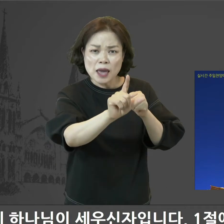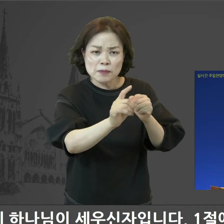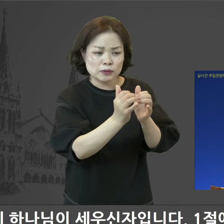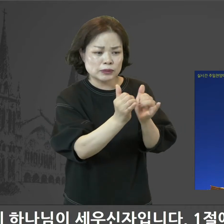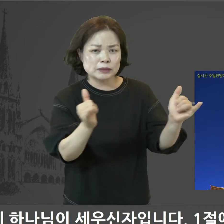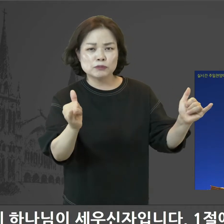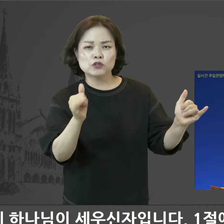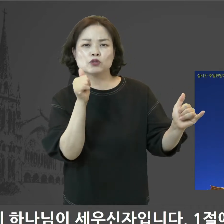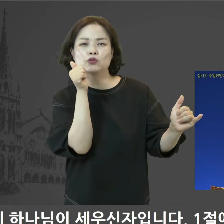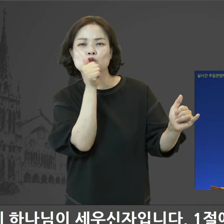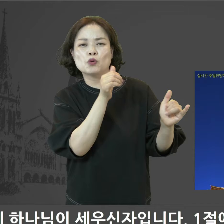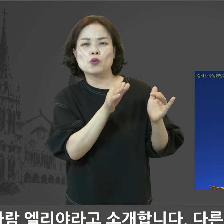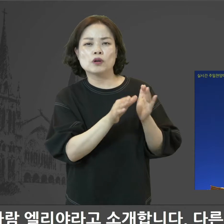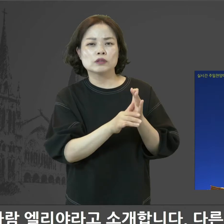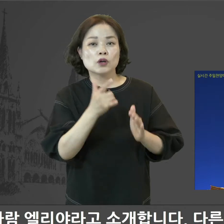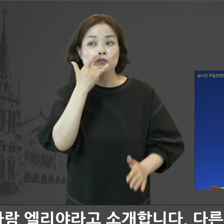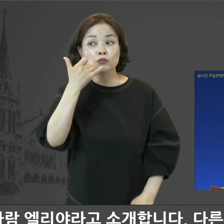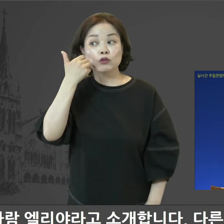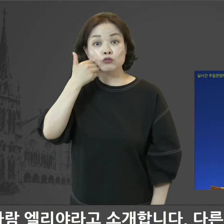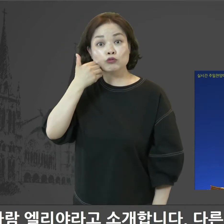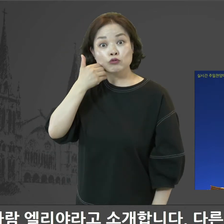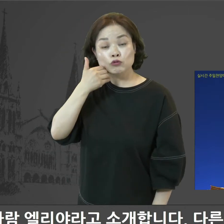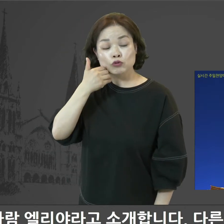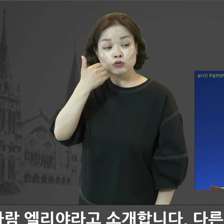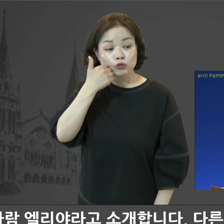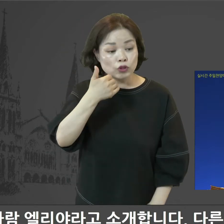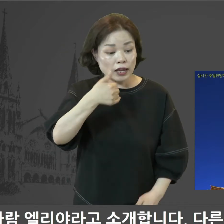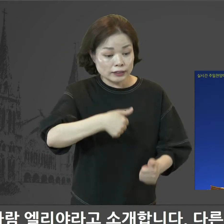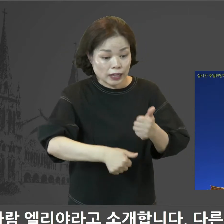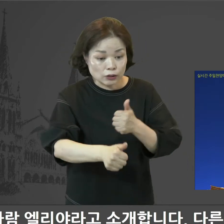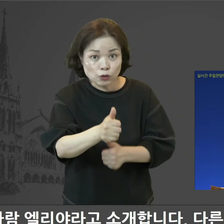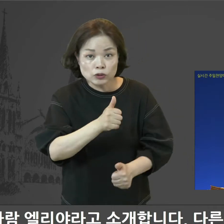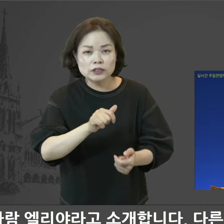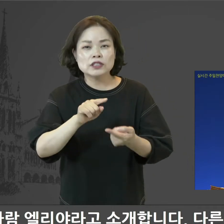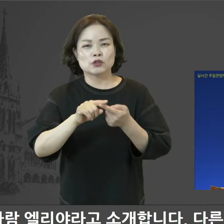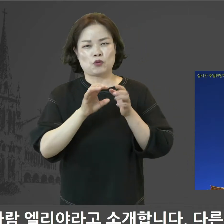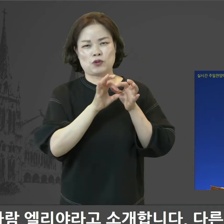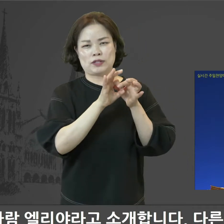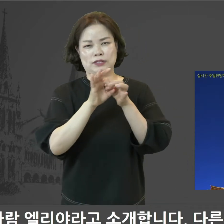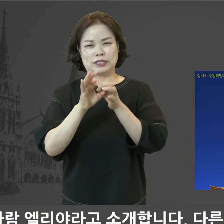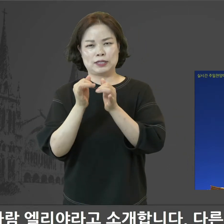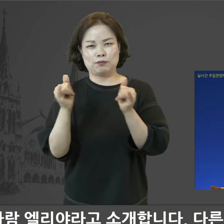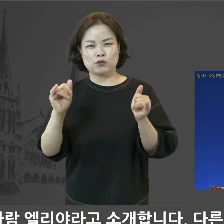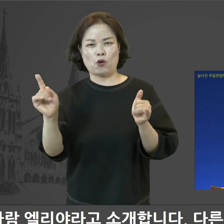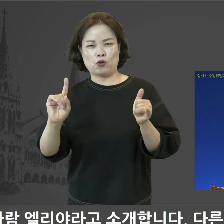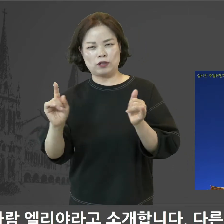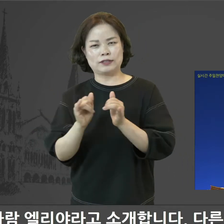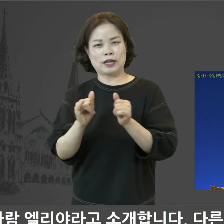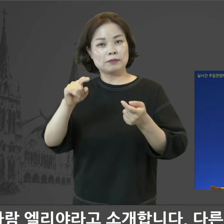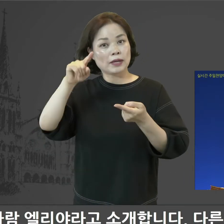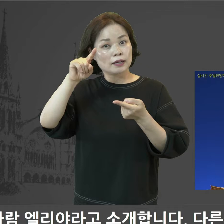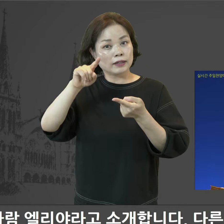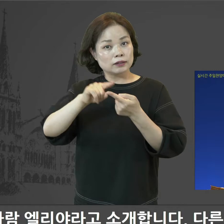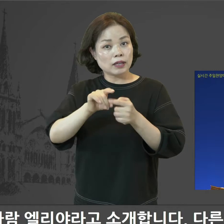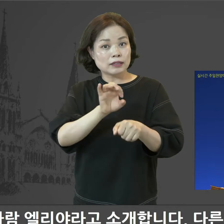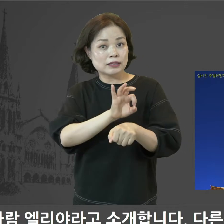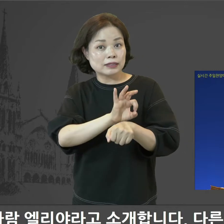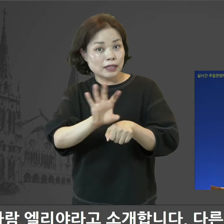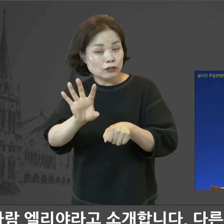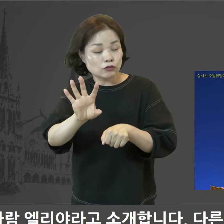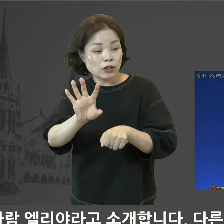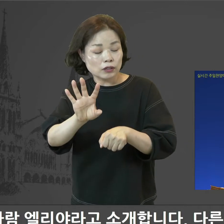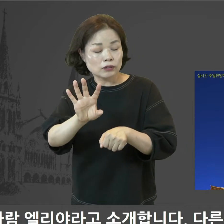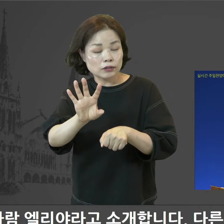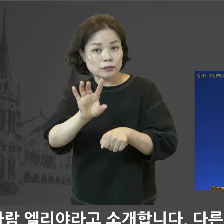소개할 때에는 그의 부모가 누구인지, 누구의 자손인지를 통해서 그 인물이 어떤 사람인지를 대충이라도